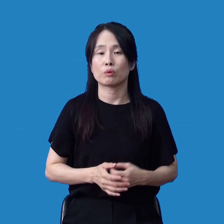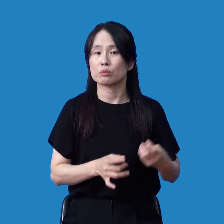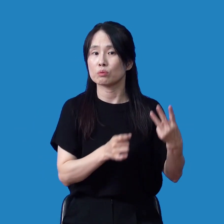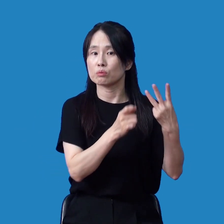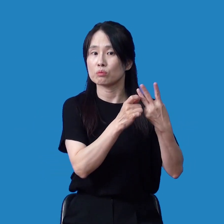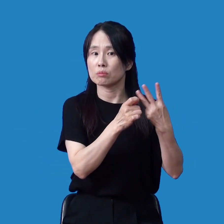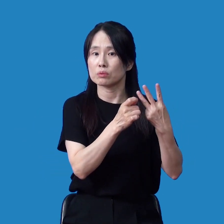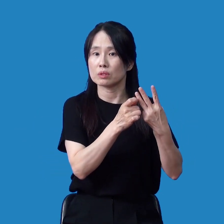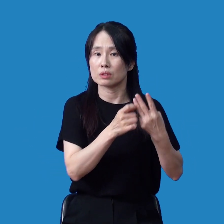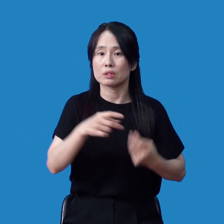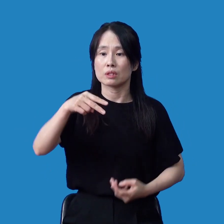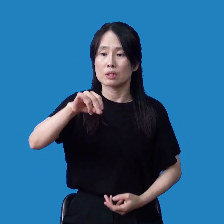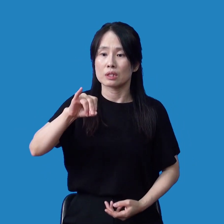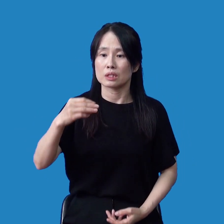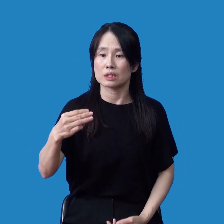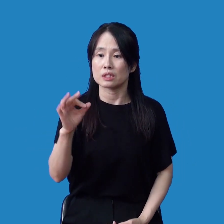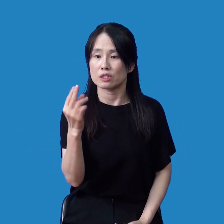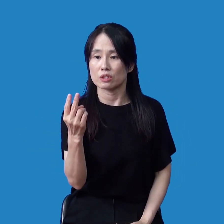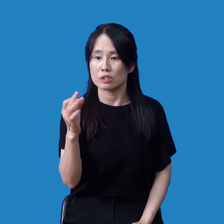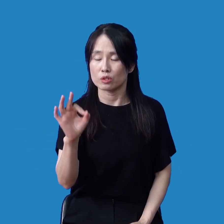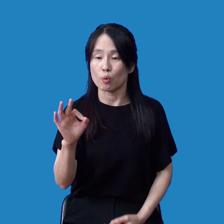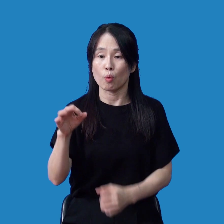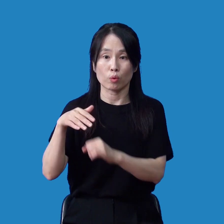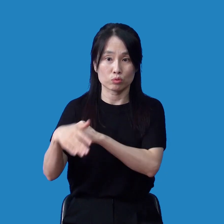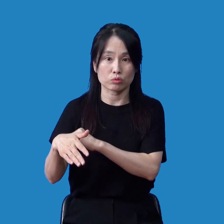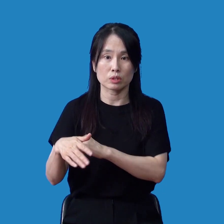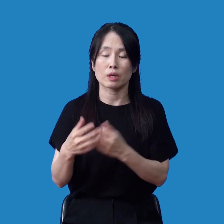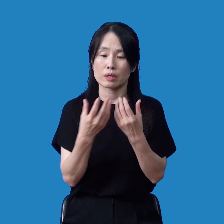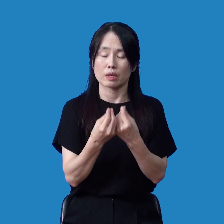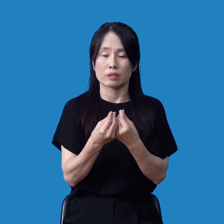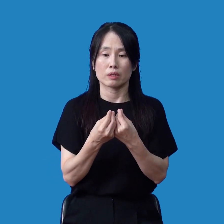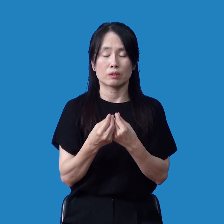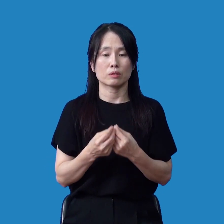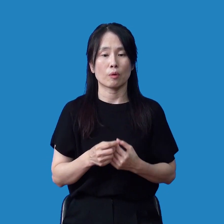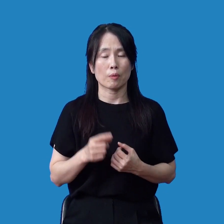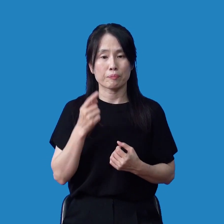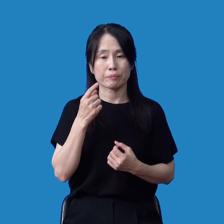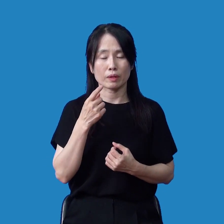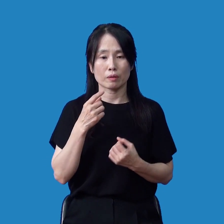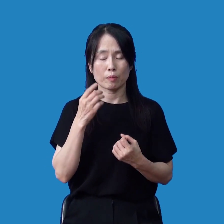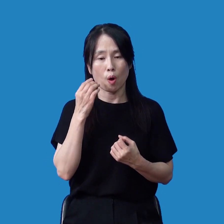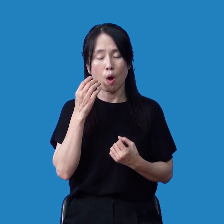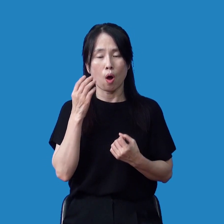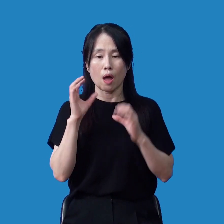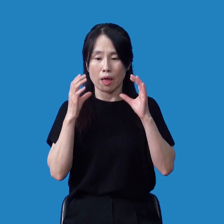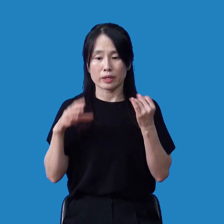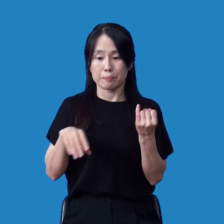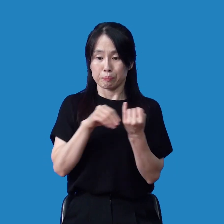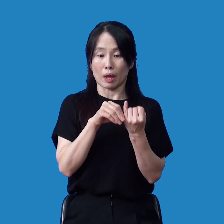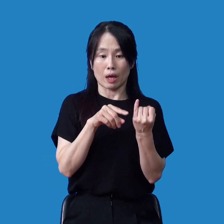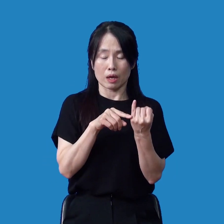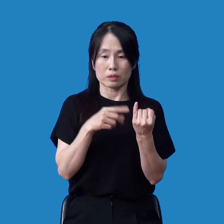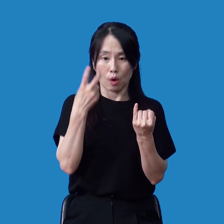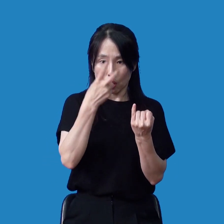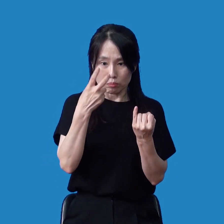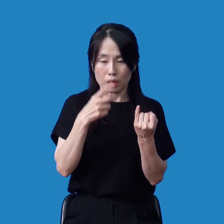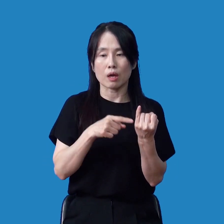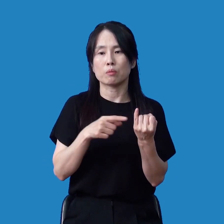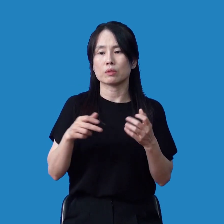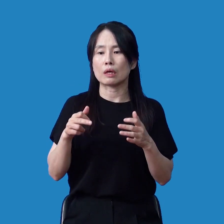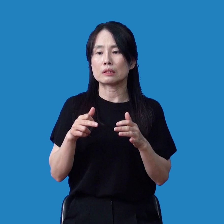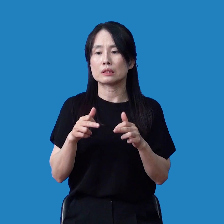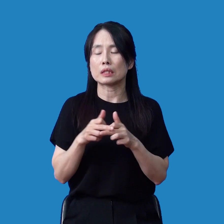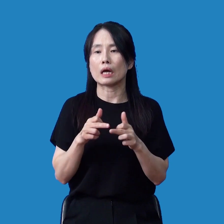셋째는 실용주의입니다. 예를 들면 임신을 했는데 검사를 해보니까 장애를 가진 아이입니다. 그러면 이 세대